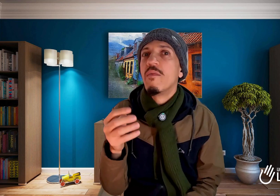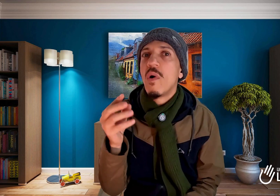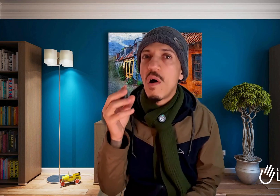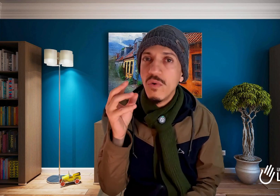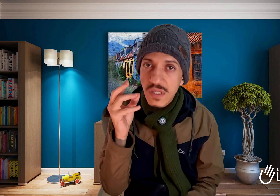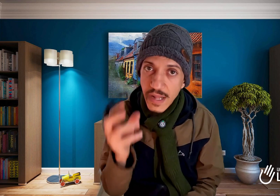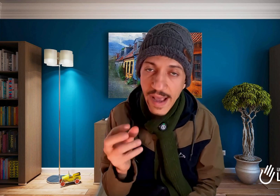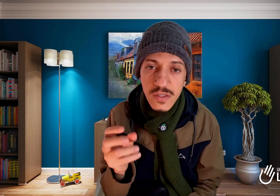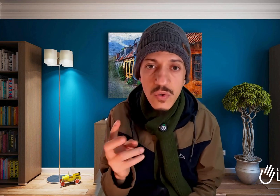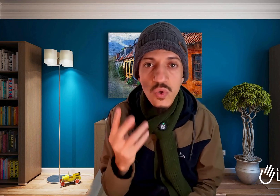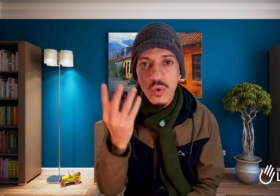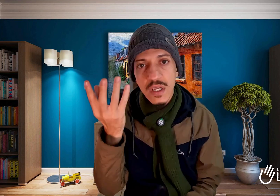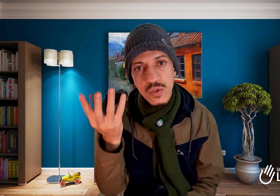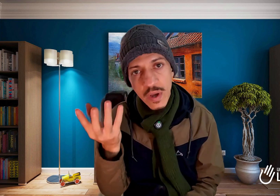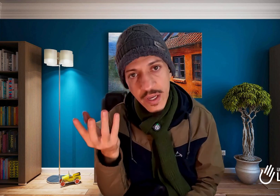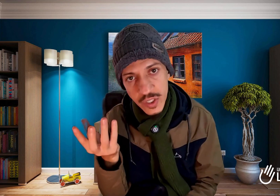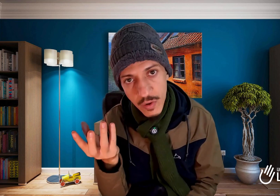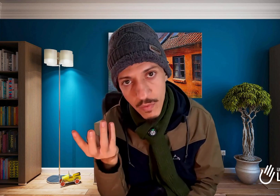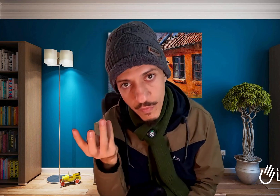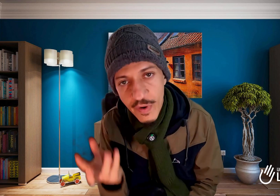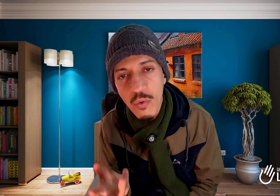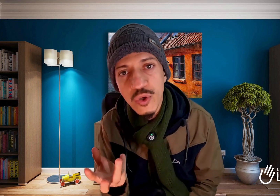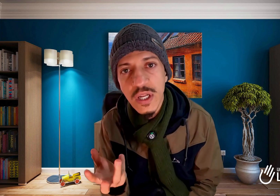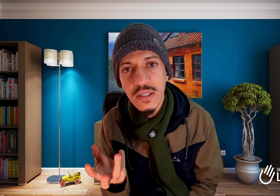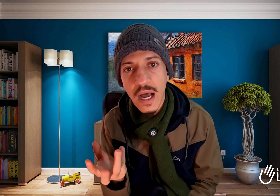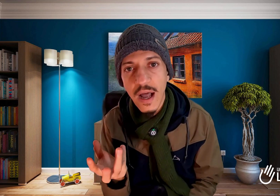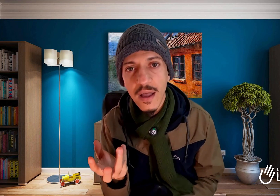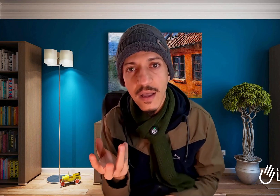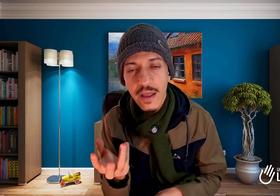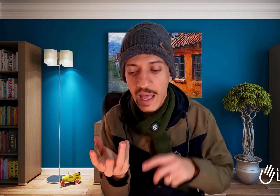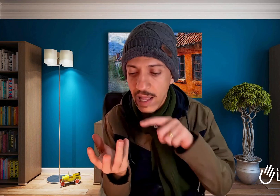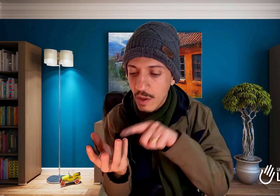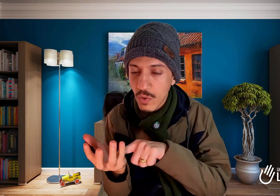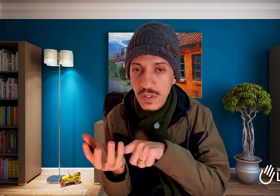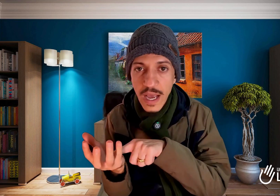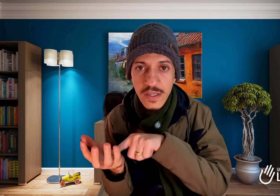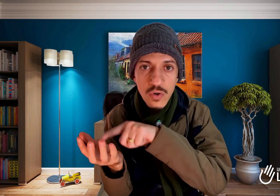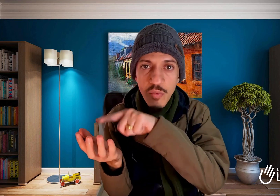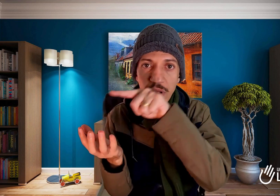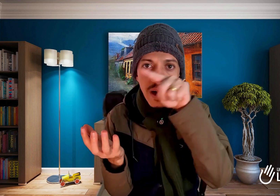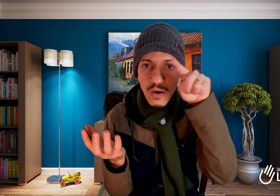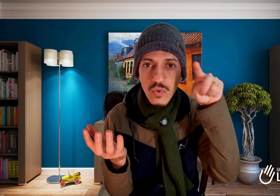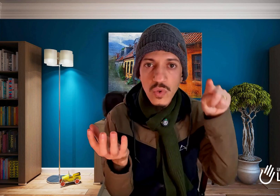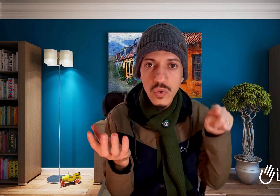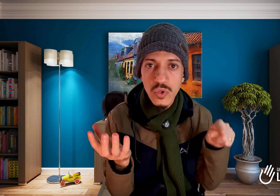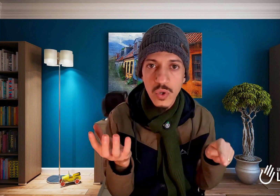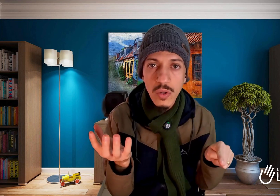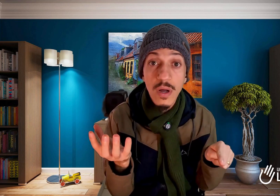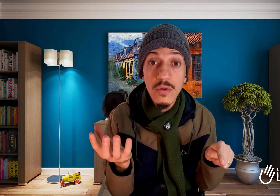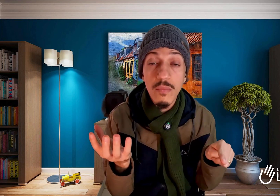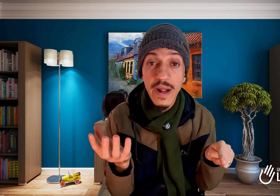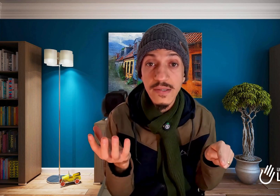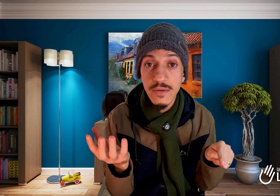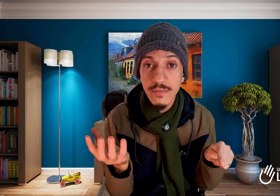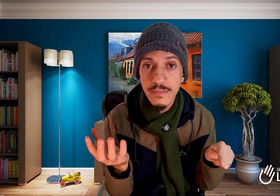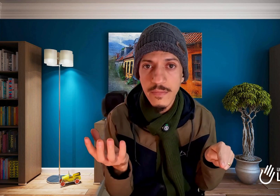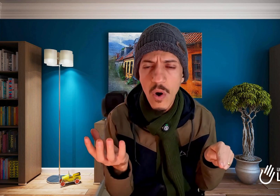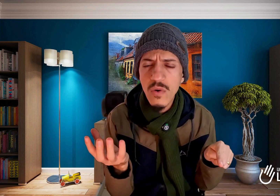os sinais que os surdos da sua região vão utilizar, ele consegue se comunicar com surdos de todo o canto do Brasil. Ou